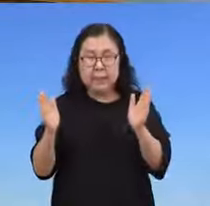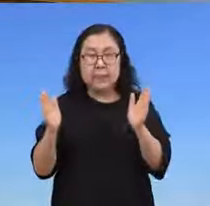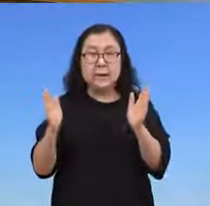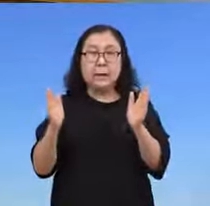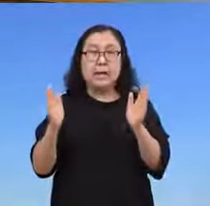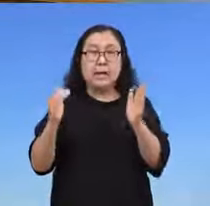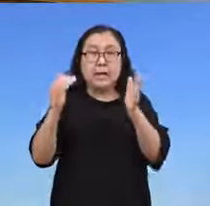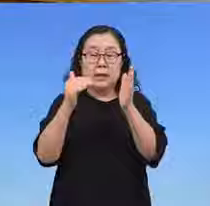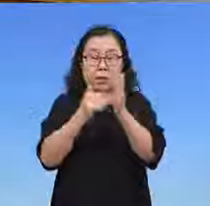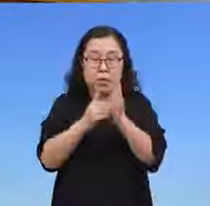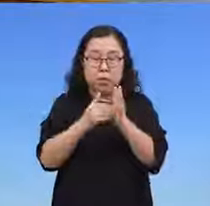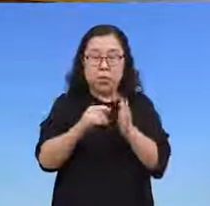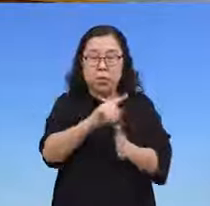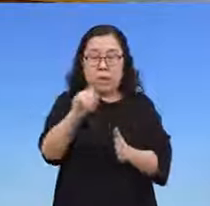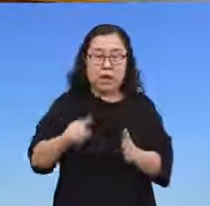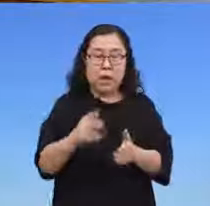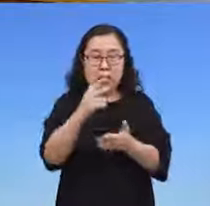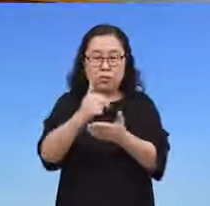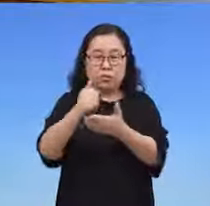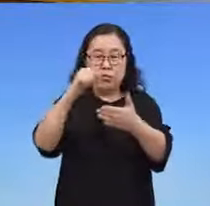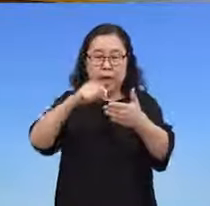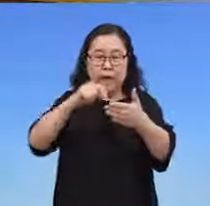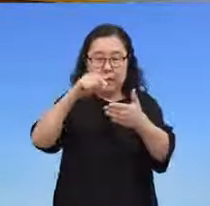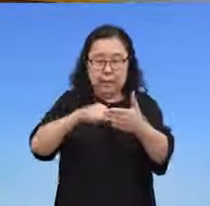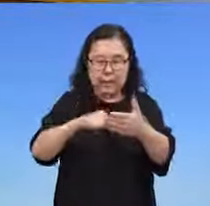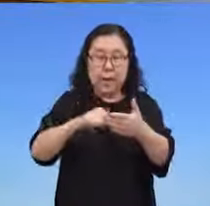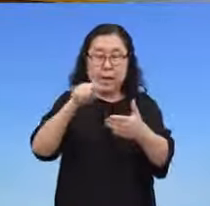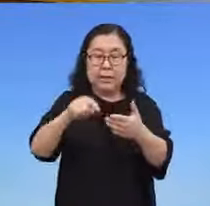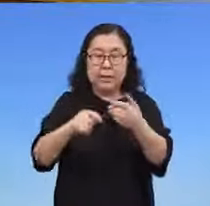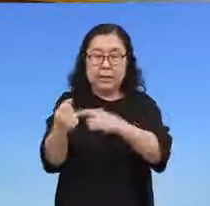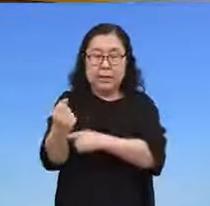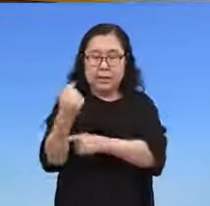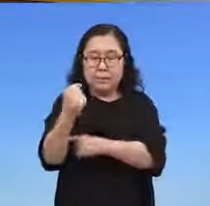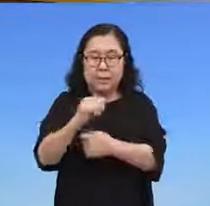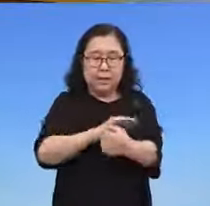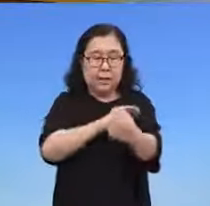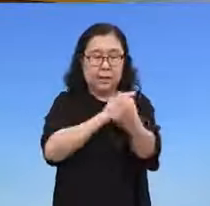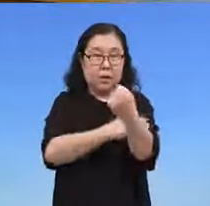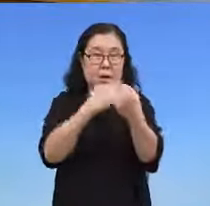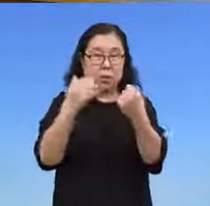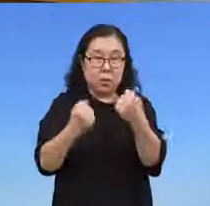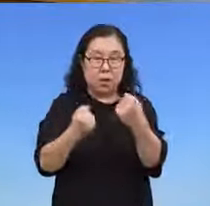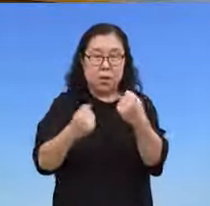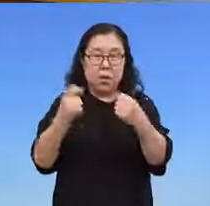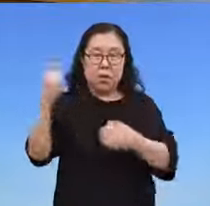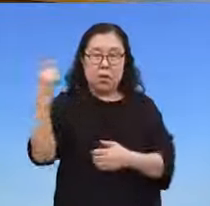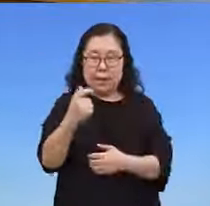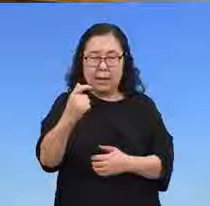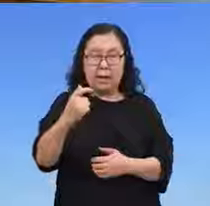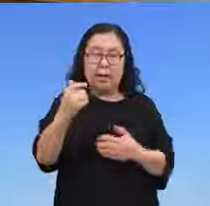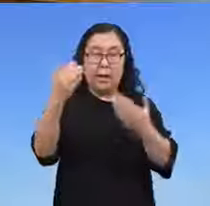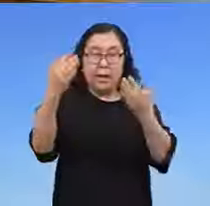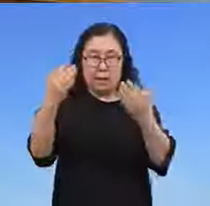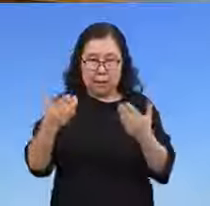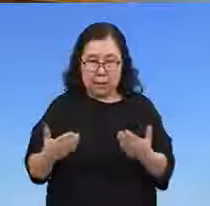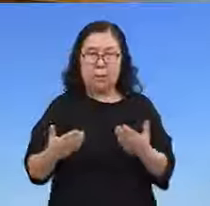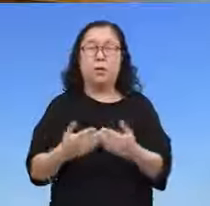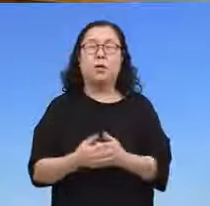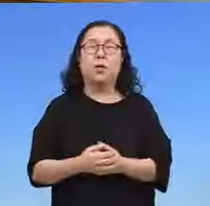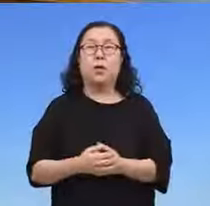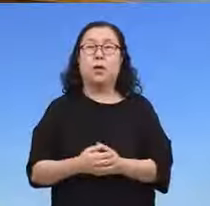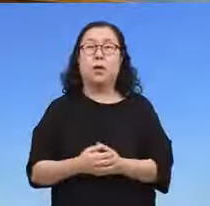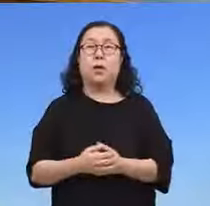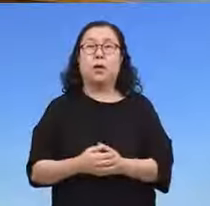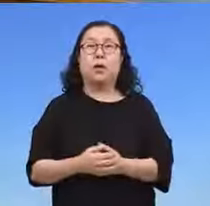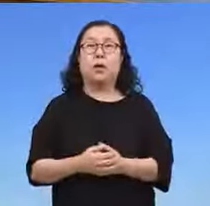있습니다. 끝으로 너희가 주 안에서와 그 힘의 능력으로 강건하여지고, 주